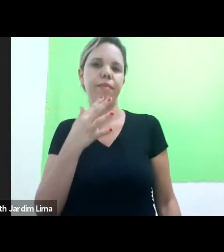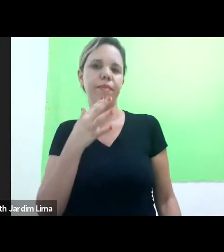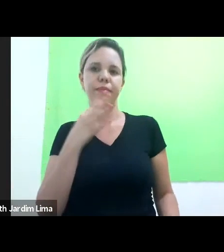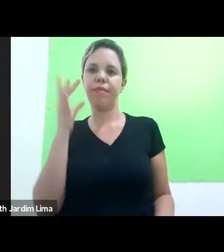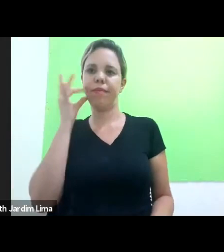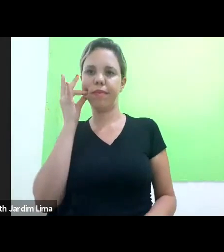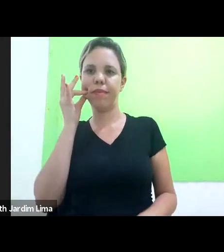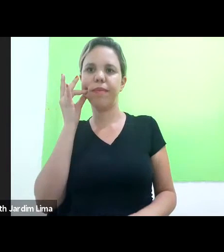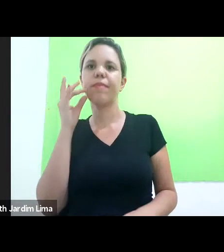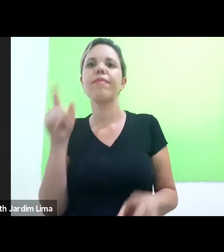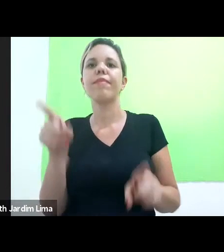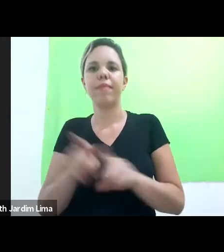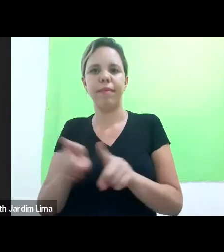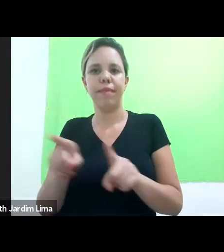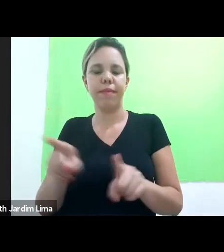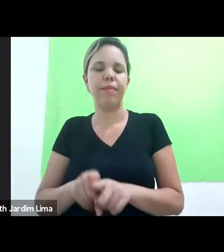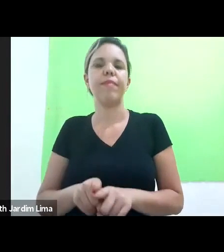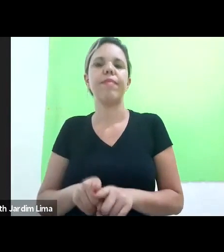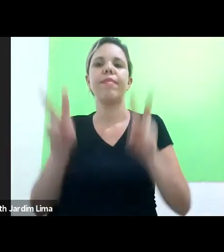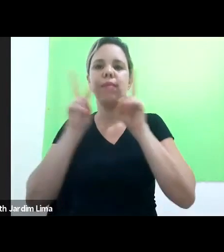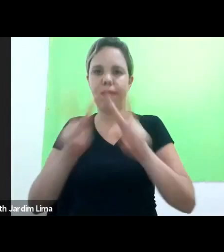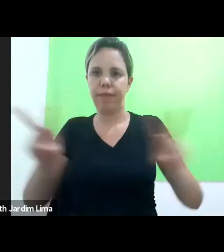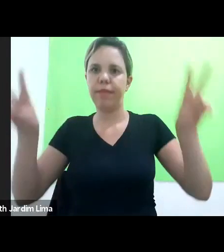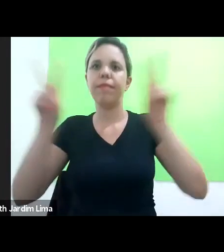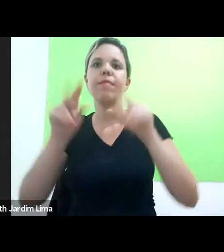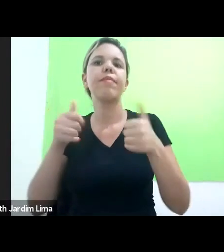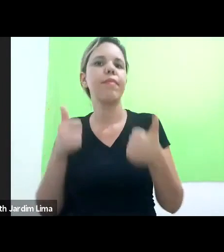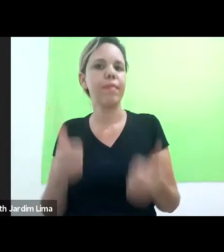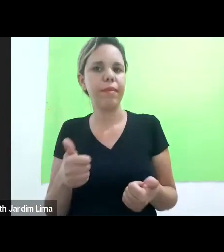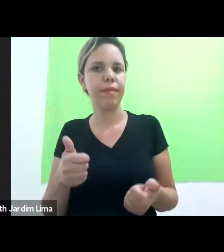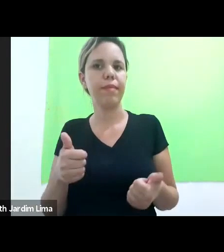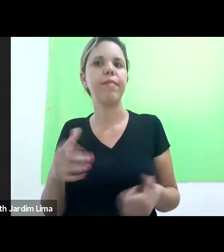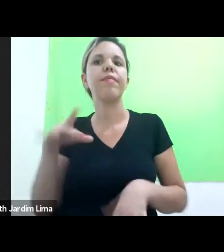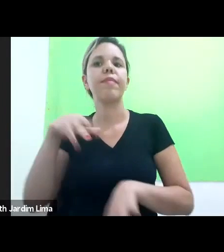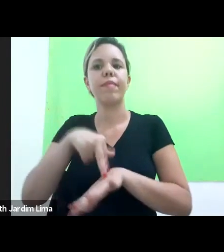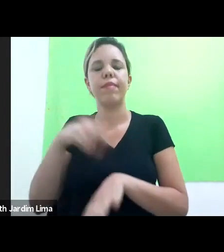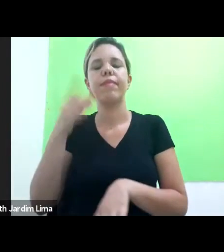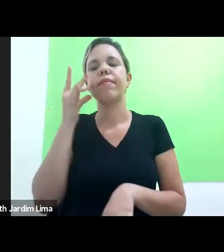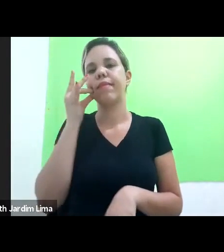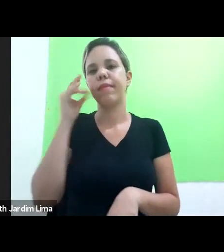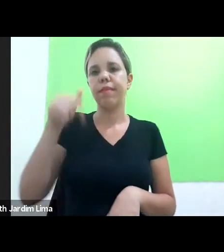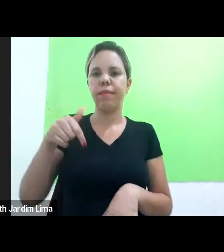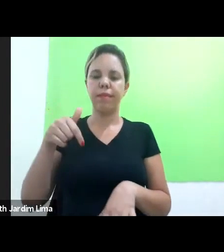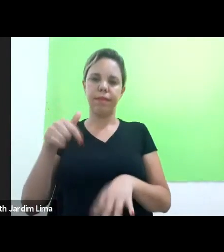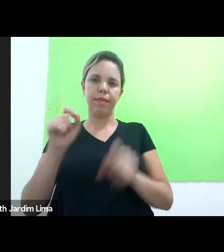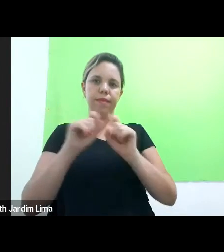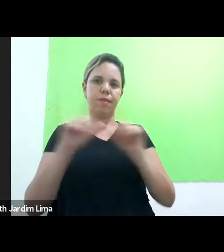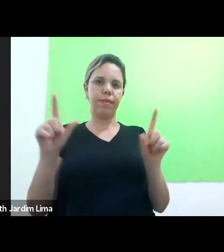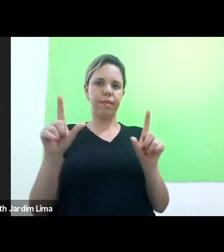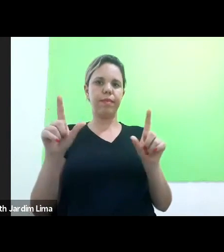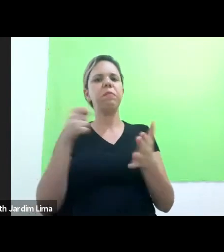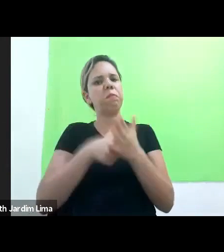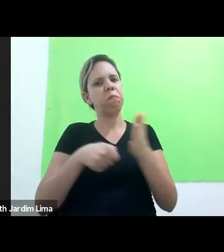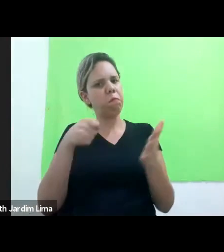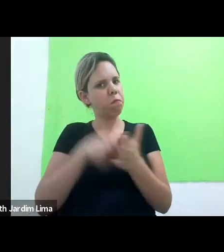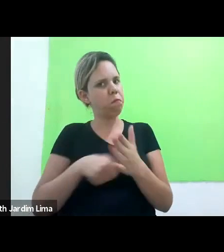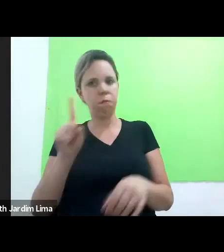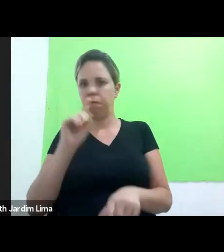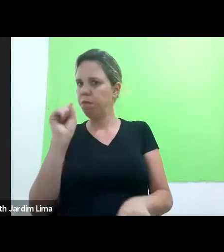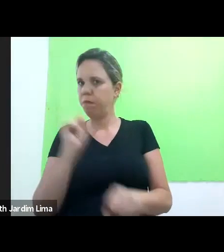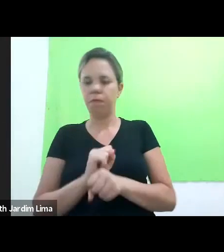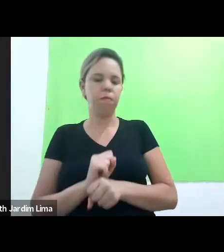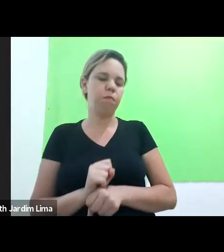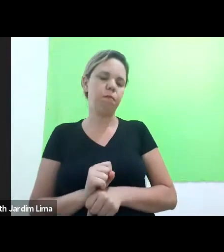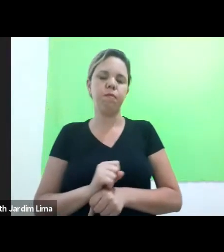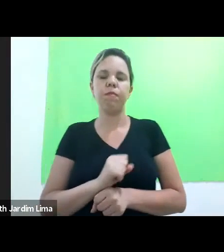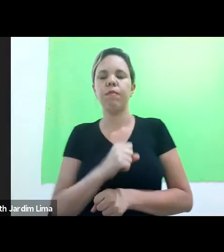mas virtualmente, né, a gente está aqui nesses painéis e também na luta que não para.